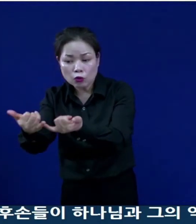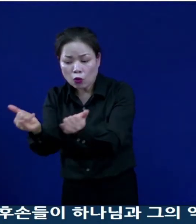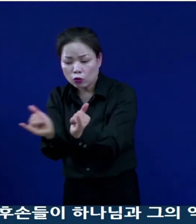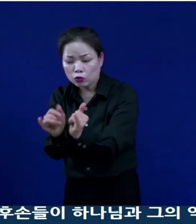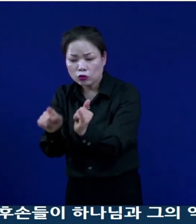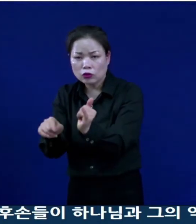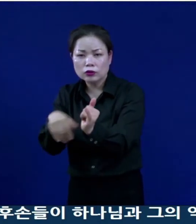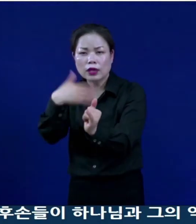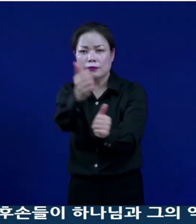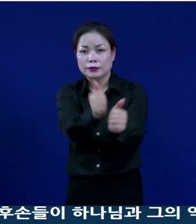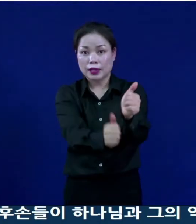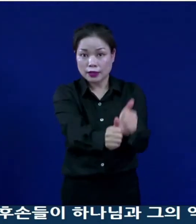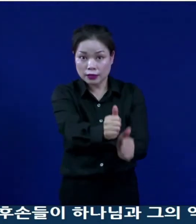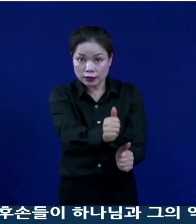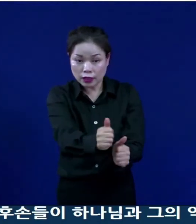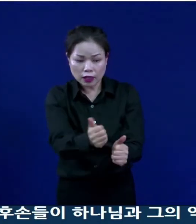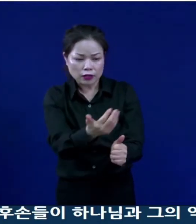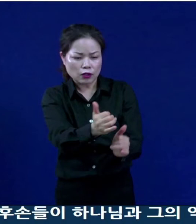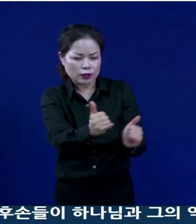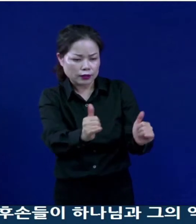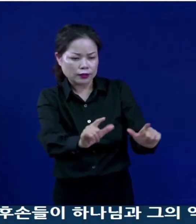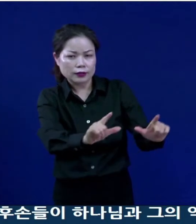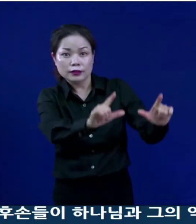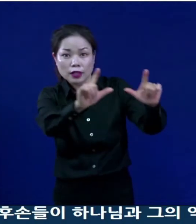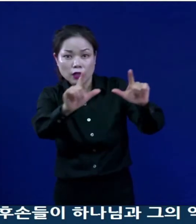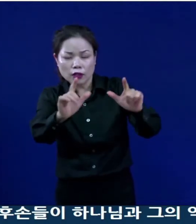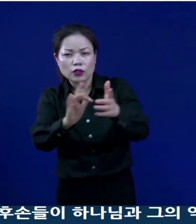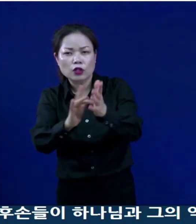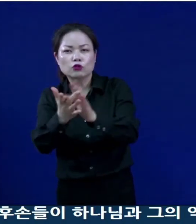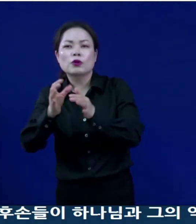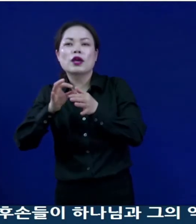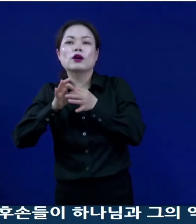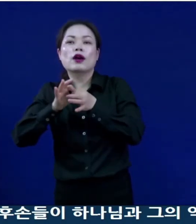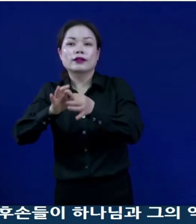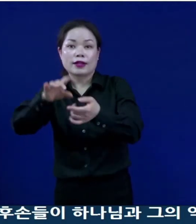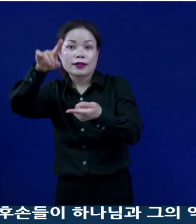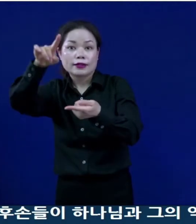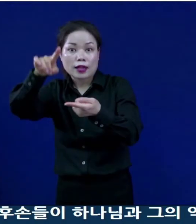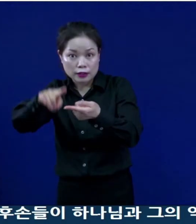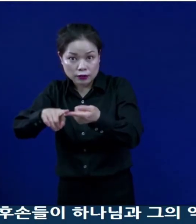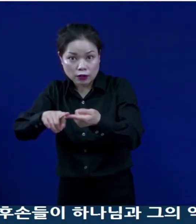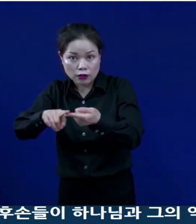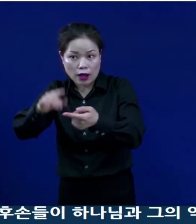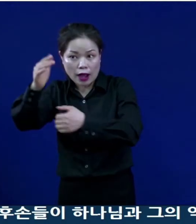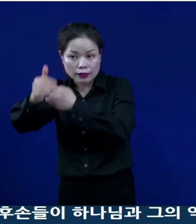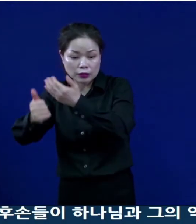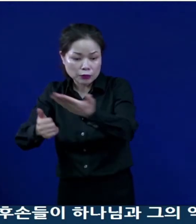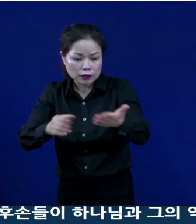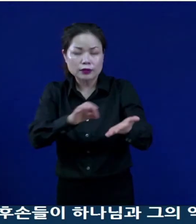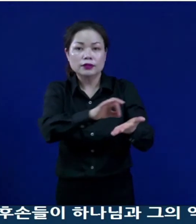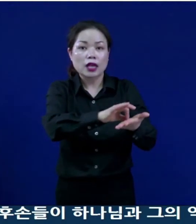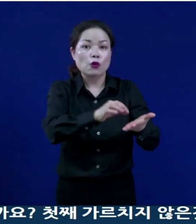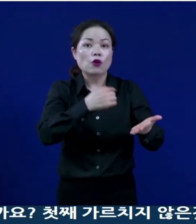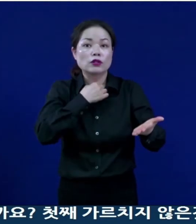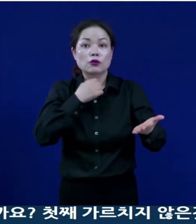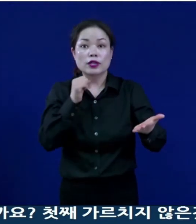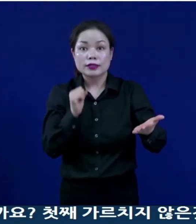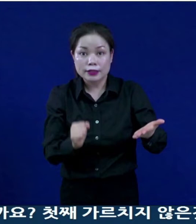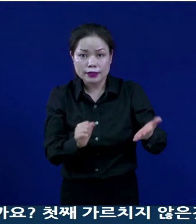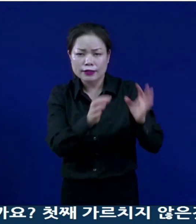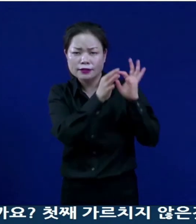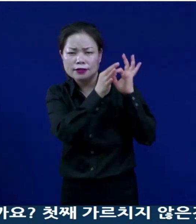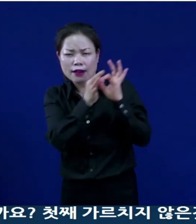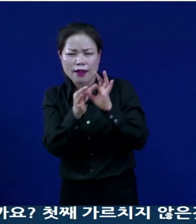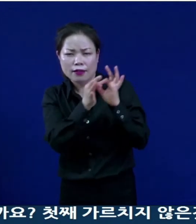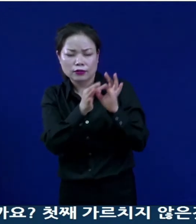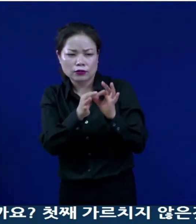우리의 다음 세대들에게 너의 인생과 예수님이 무슨 상관이 있는지, 하나님께서 너를 어떻게 사용하기를 원하시는지